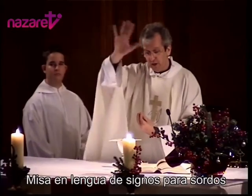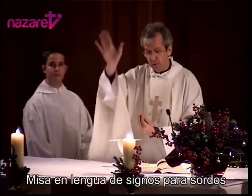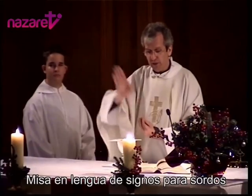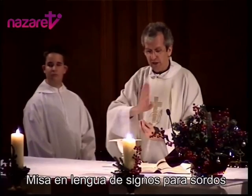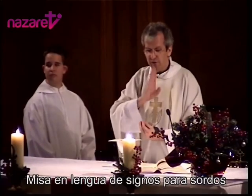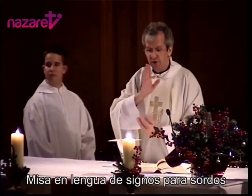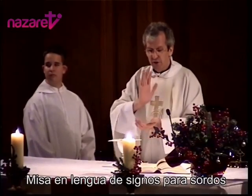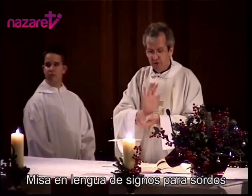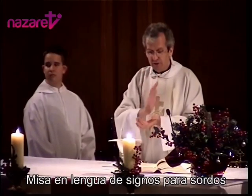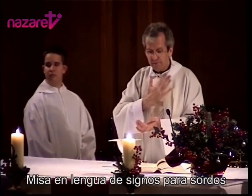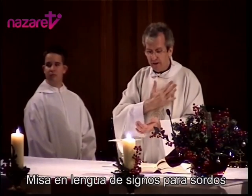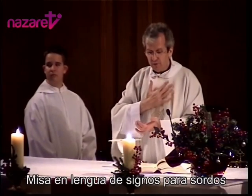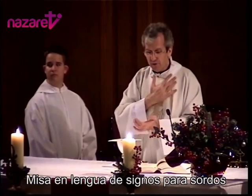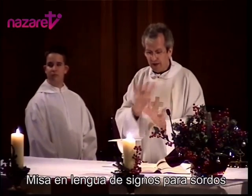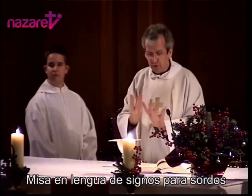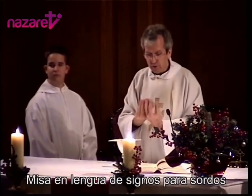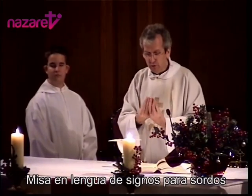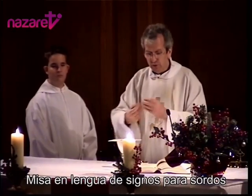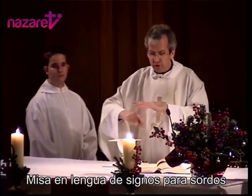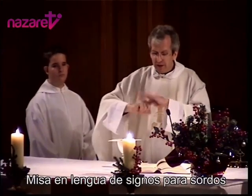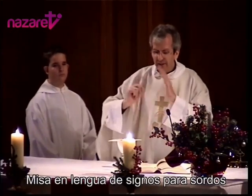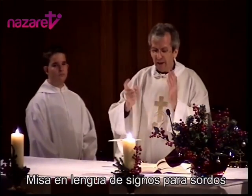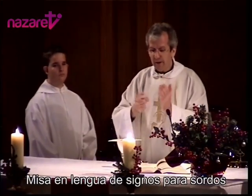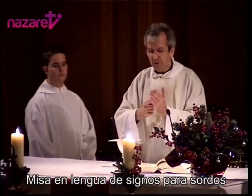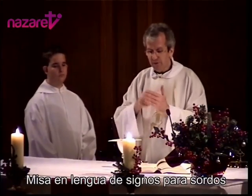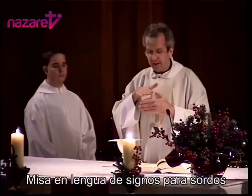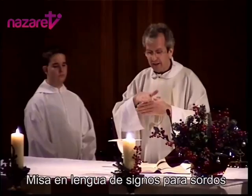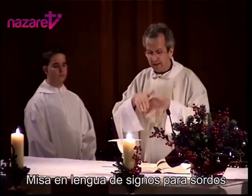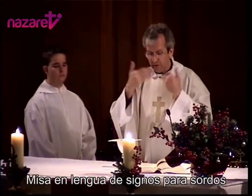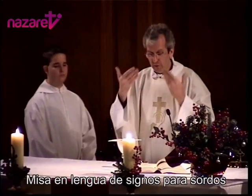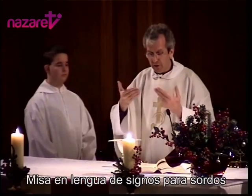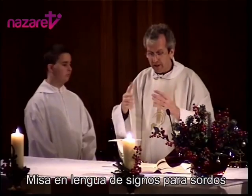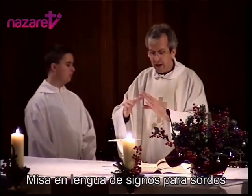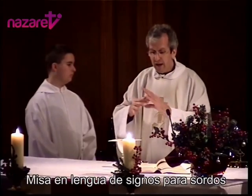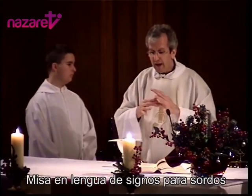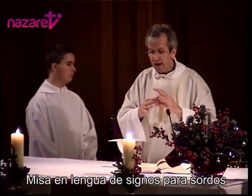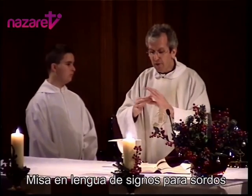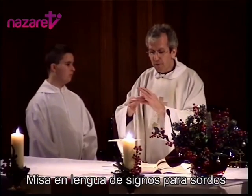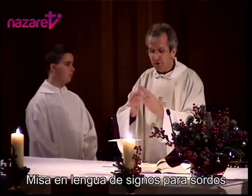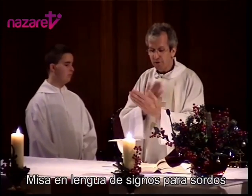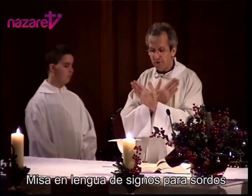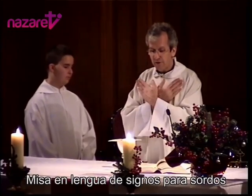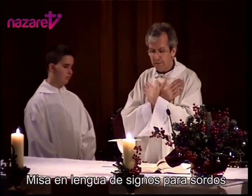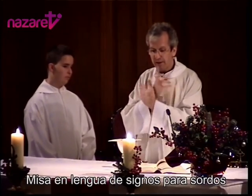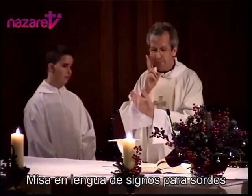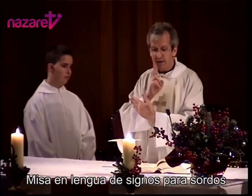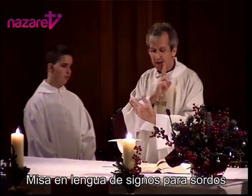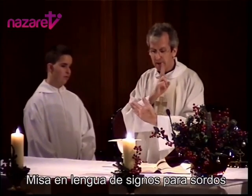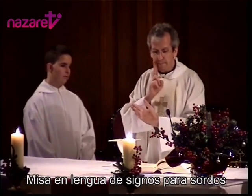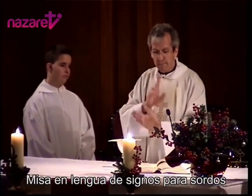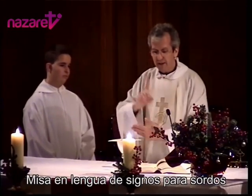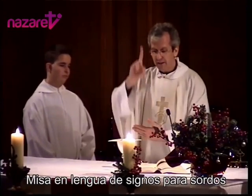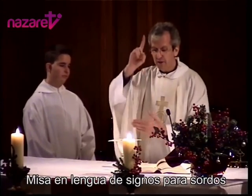nosotros en tu reino, donde esperamos gozar todos juntos de la plenitud eterna de tu gloria, en comunión con la Virgen